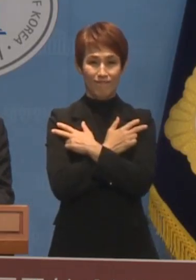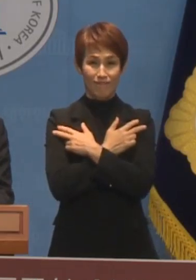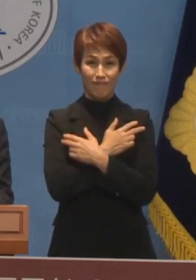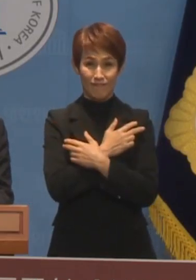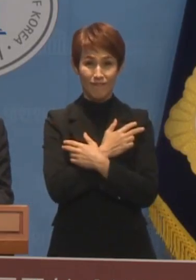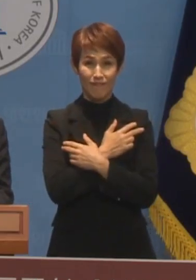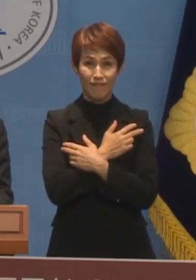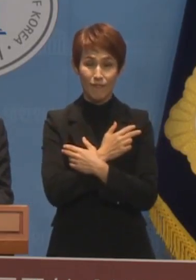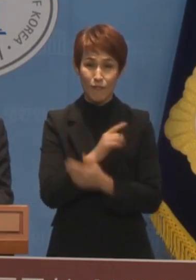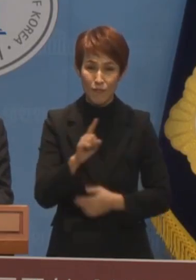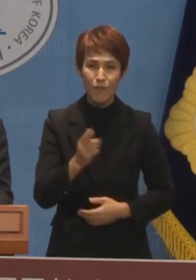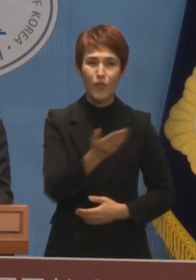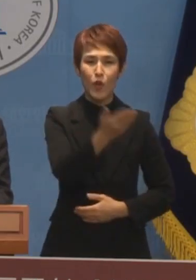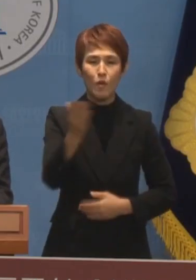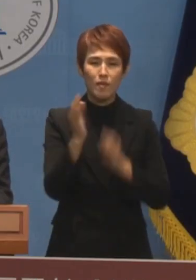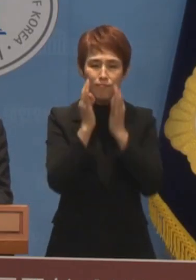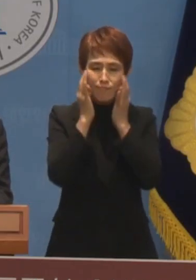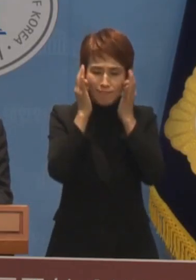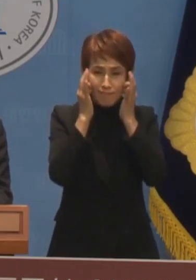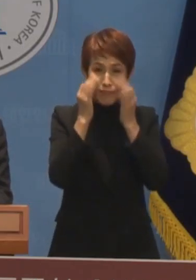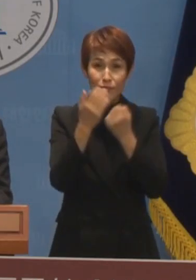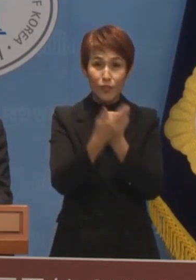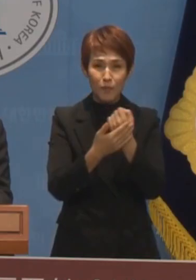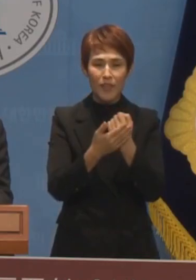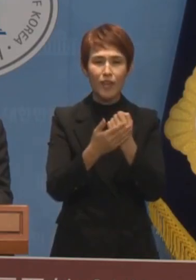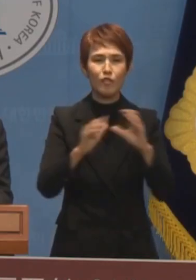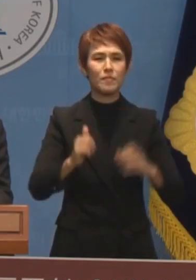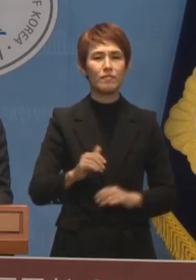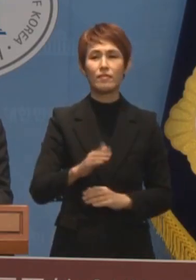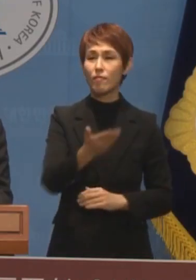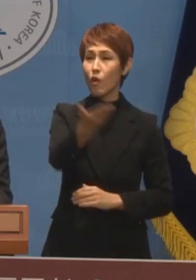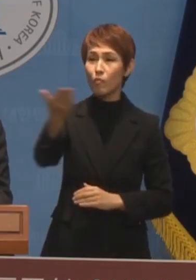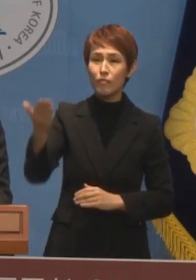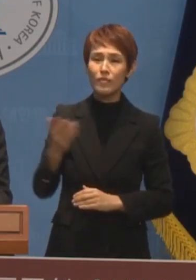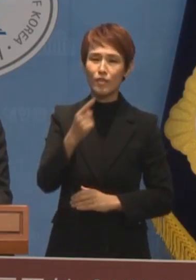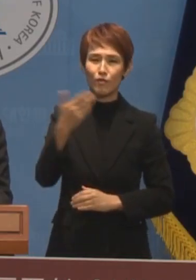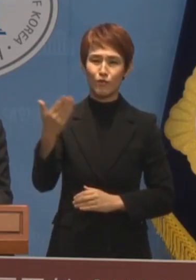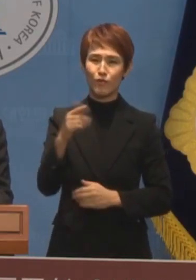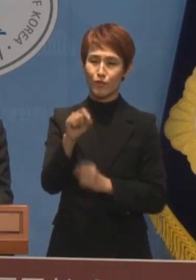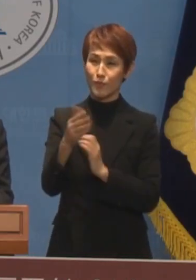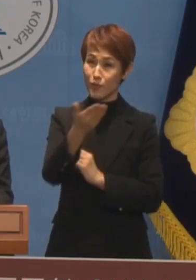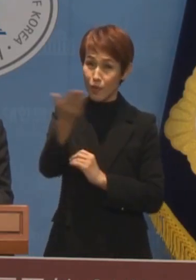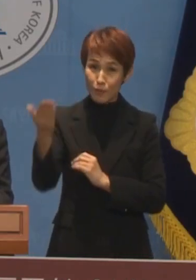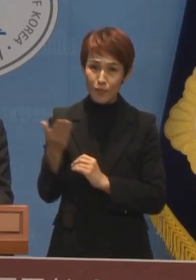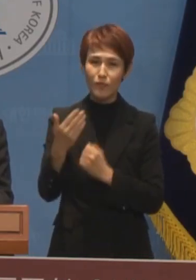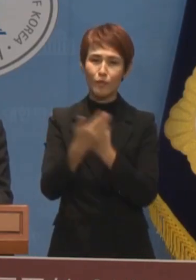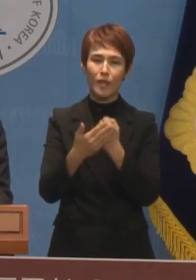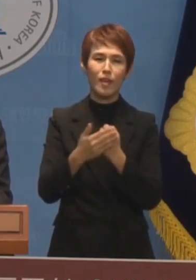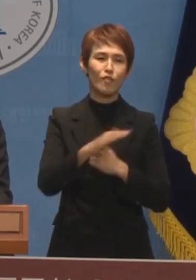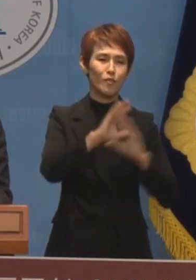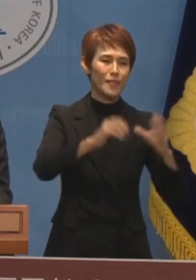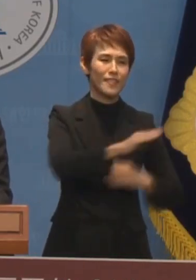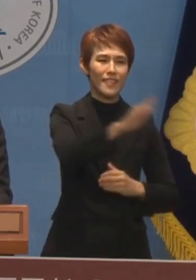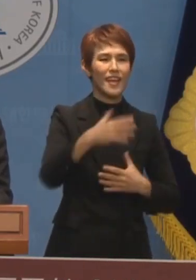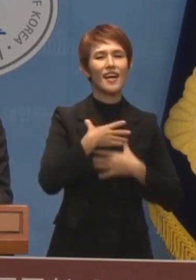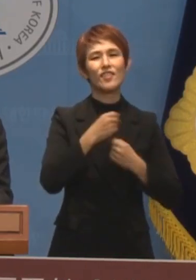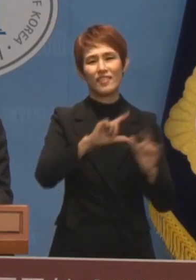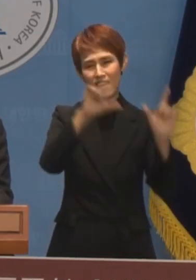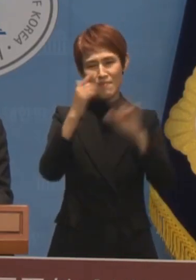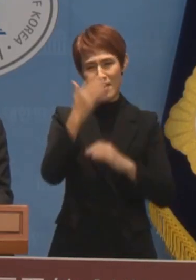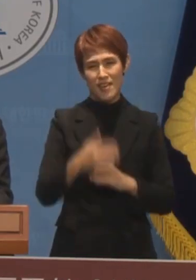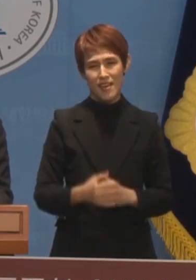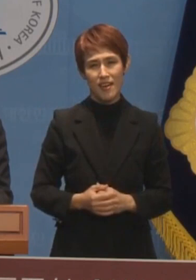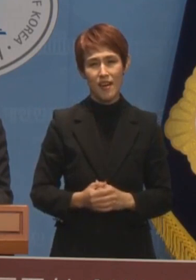여러분의 노력과 헌신 덕분에 우리 국민들이 안전한 일상을 보낼 수 있었습니다. 거센